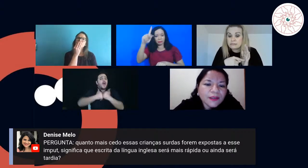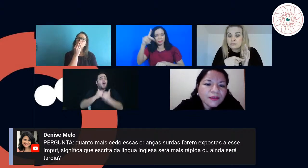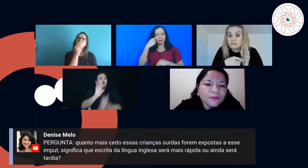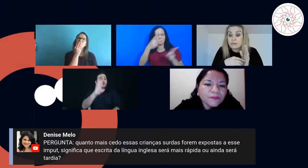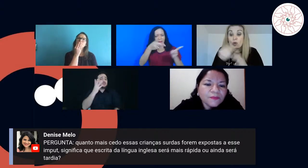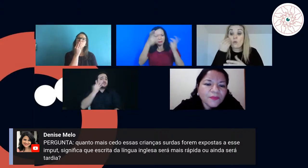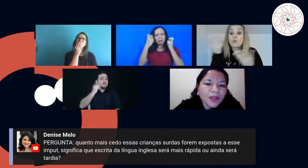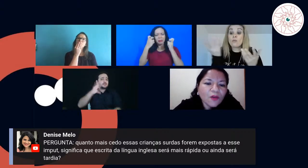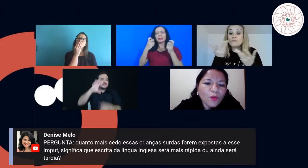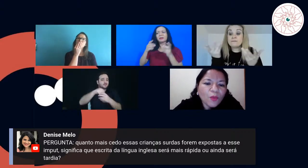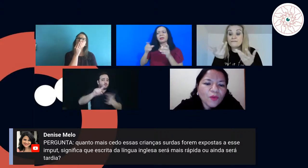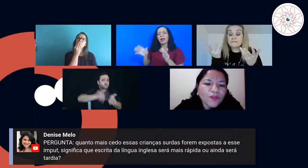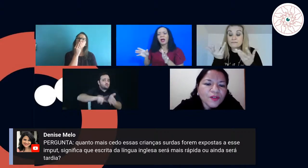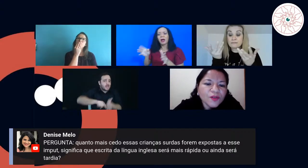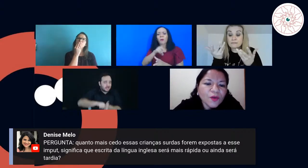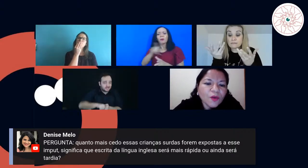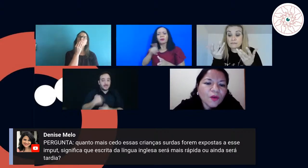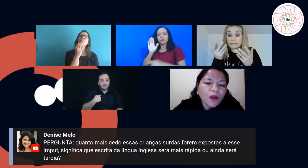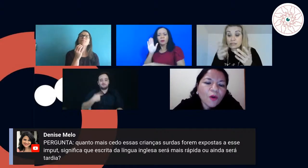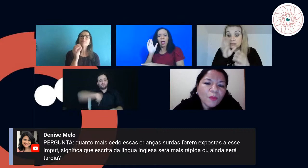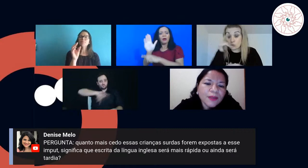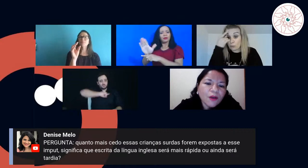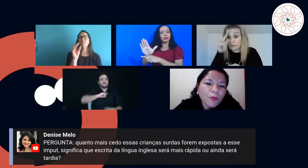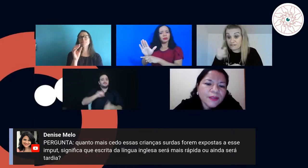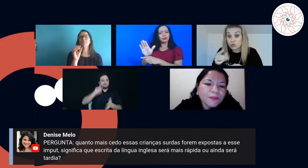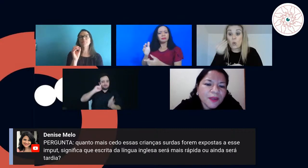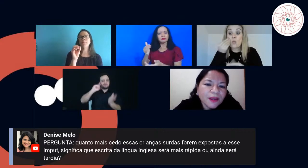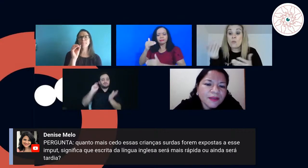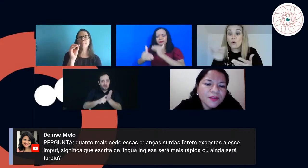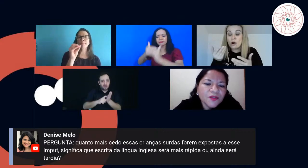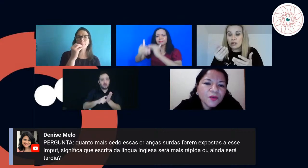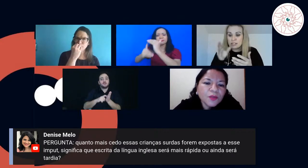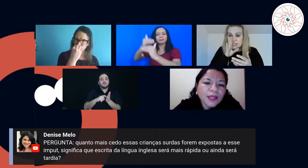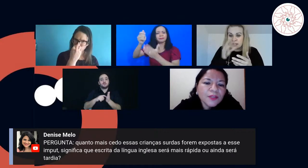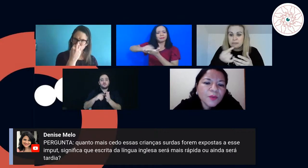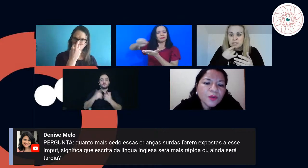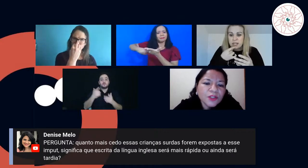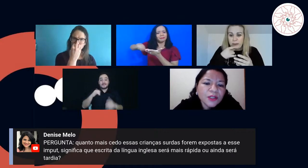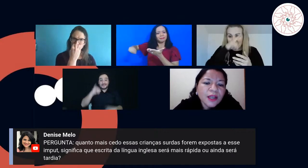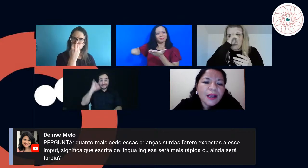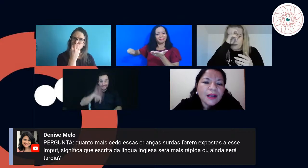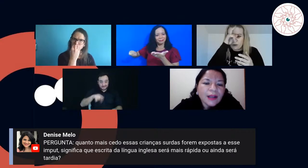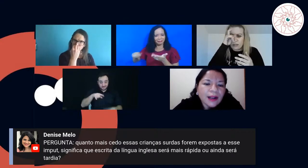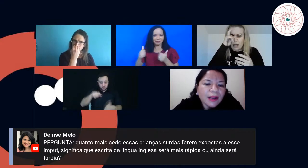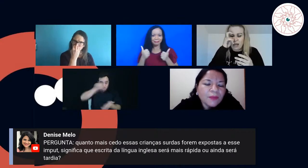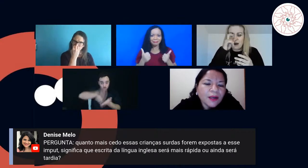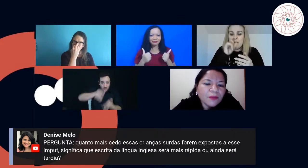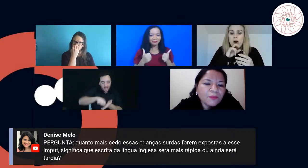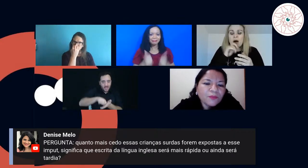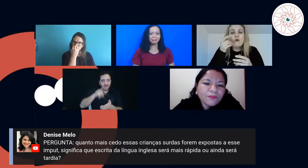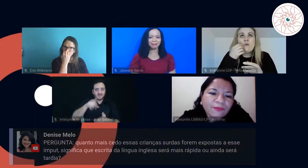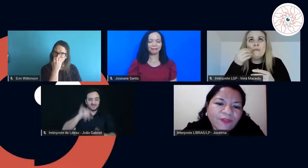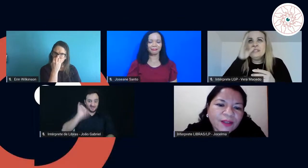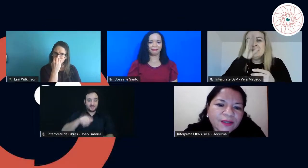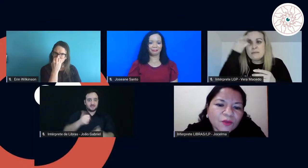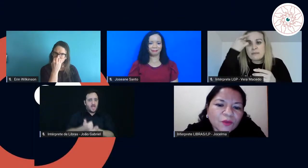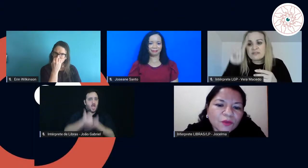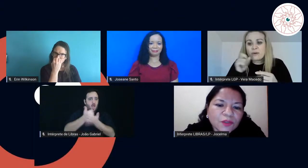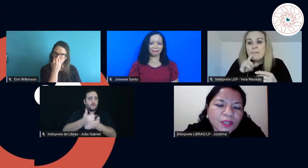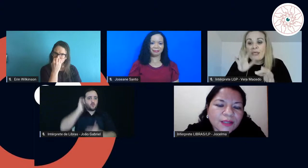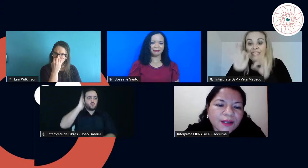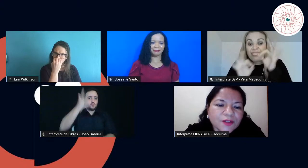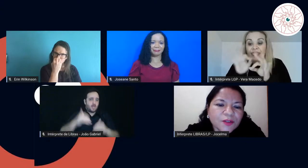como seria, né, como um professor ao ao perceber essas dificuldades pode acabar